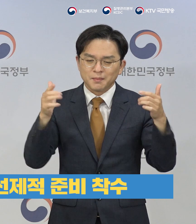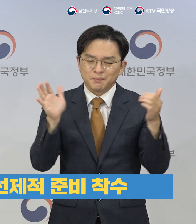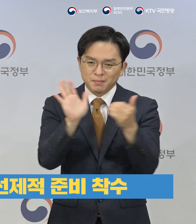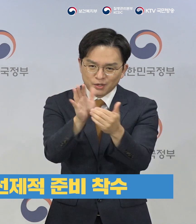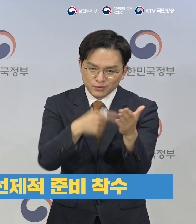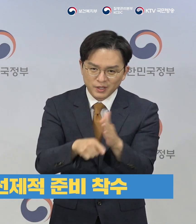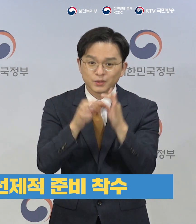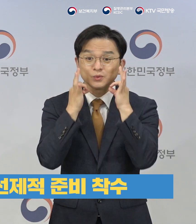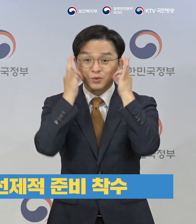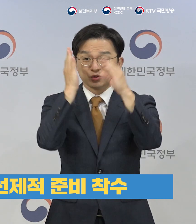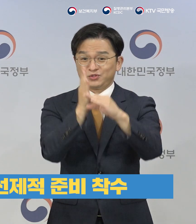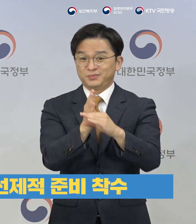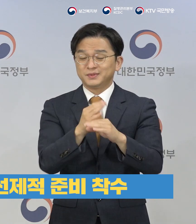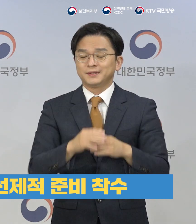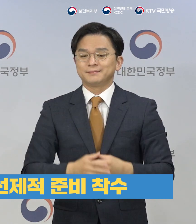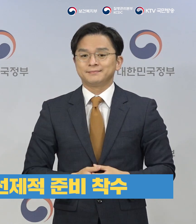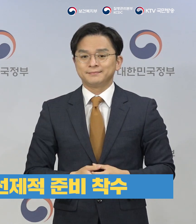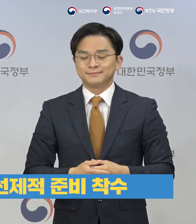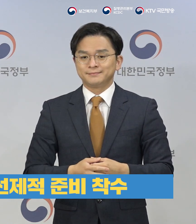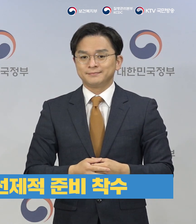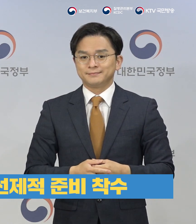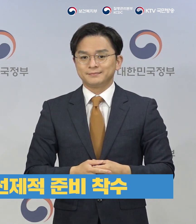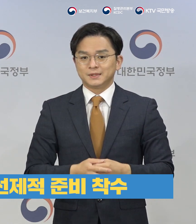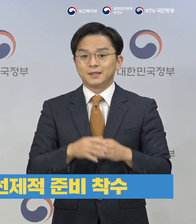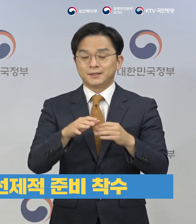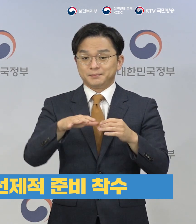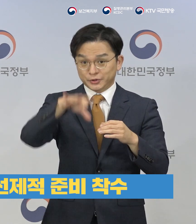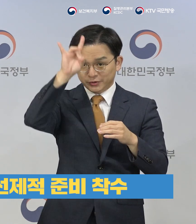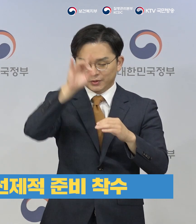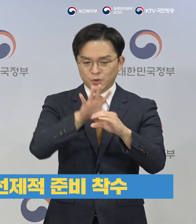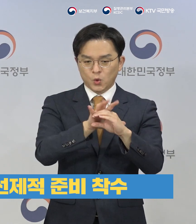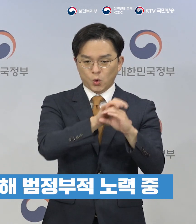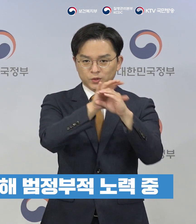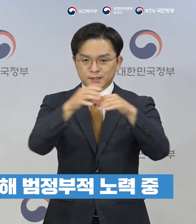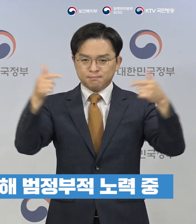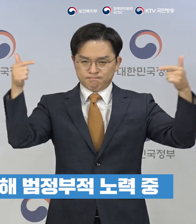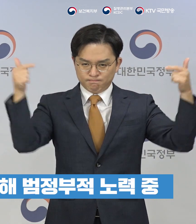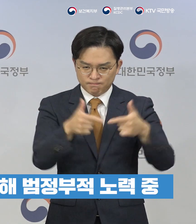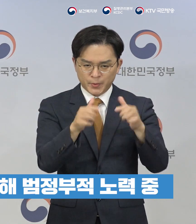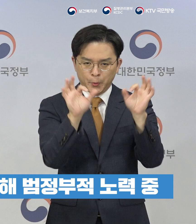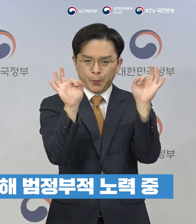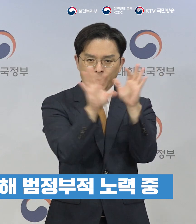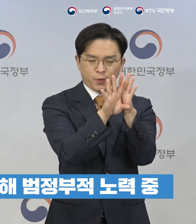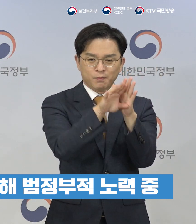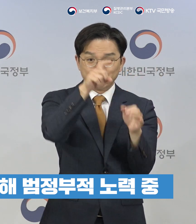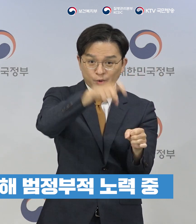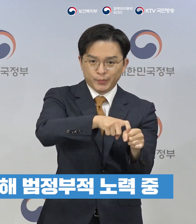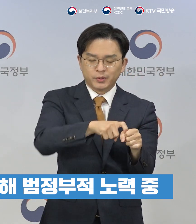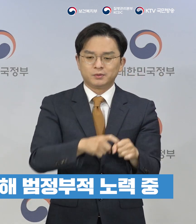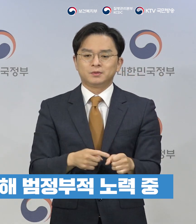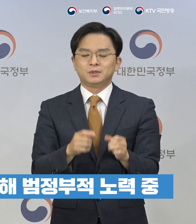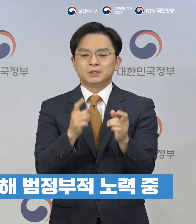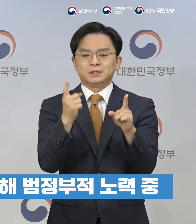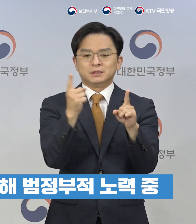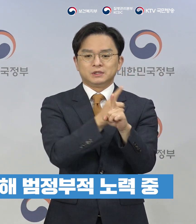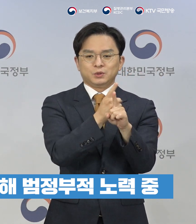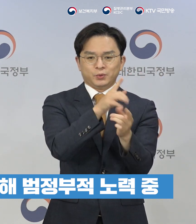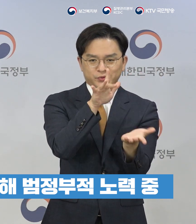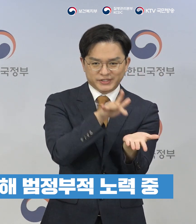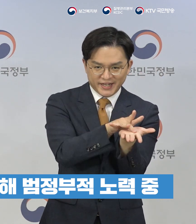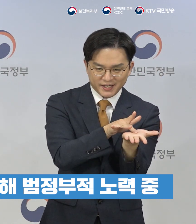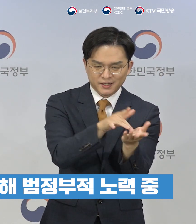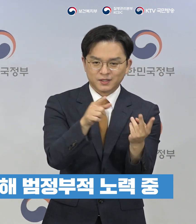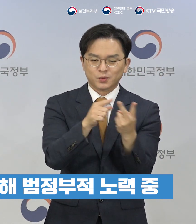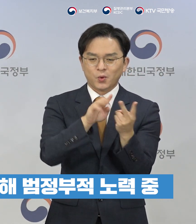있으며 정부는 선제적으로 이러한 준비에 착수하고 있습니다. 우선 궁극적인 코로나19의 종식을